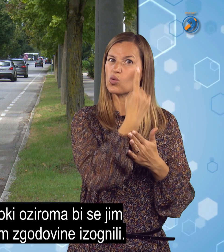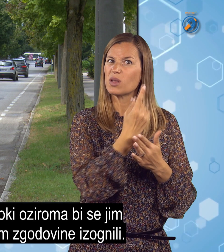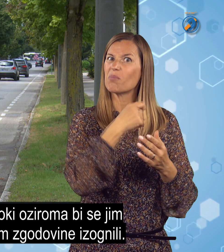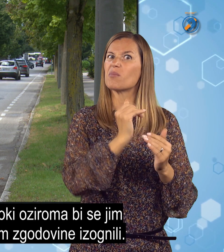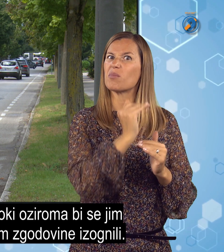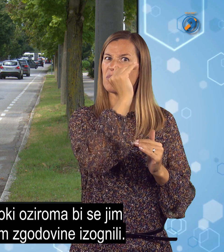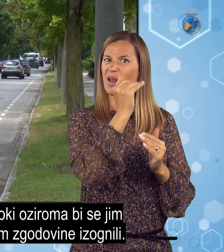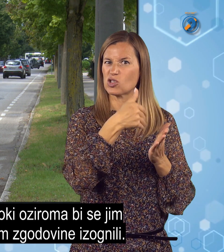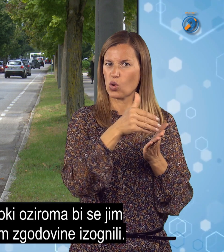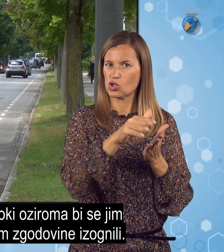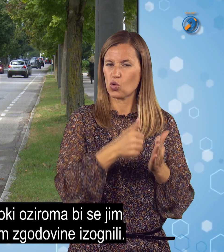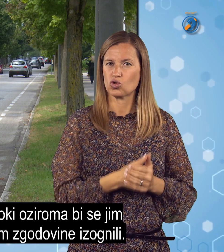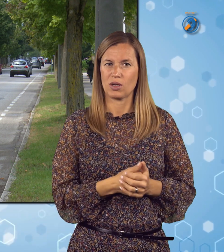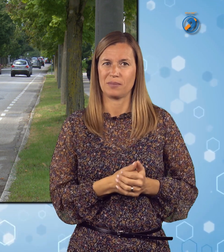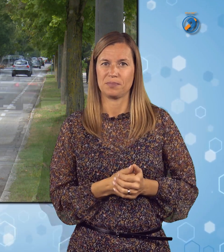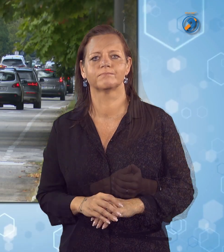te zgodovine lahko tudi ognili.